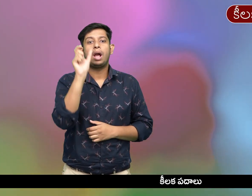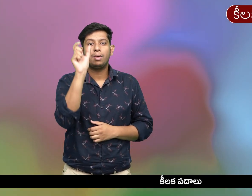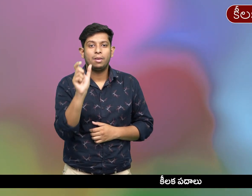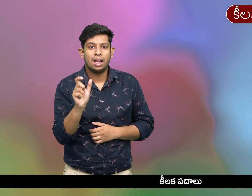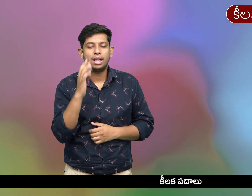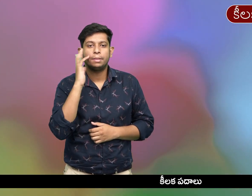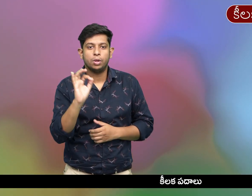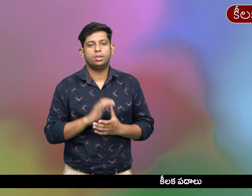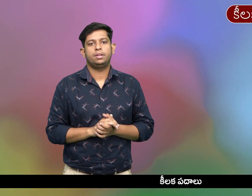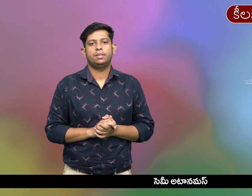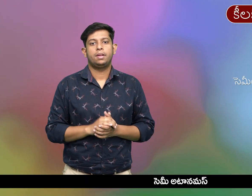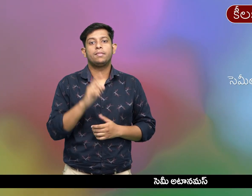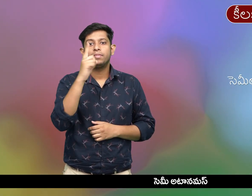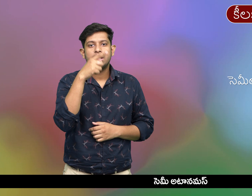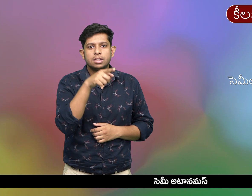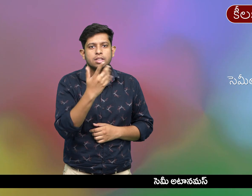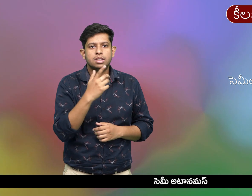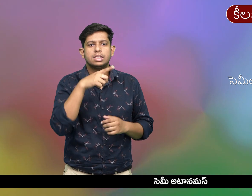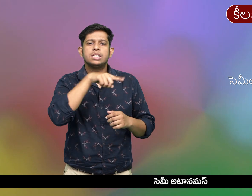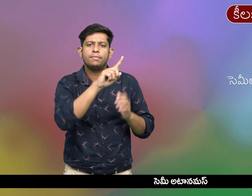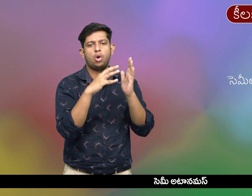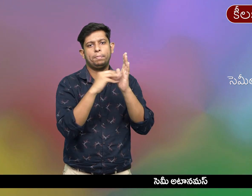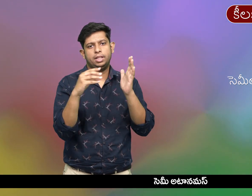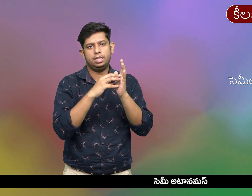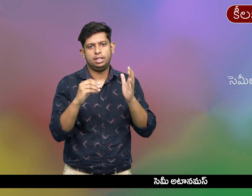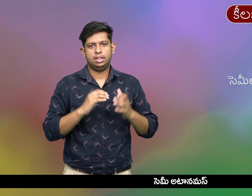పదాలు: సెమీ అటానమస్,